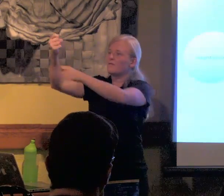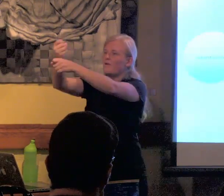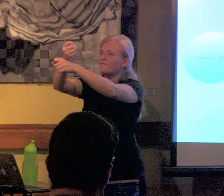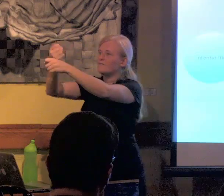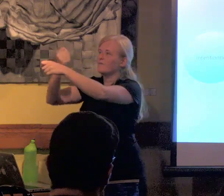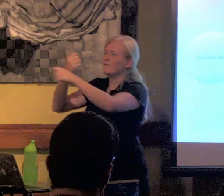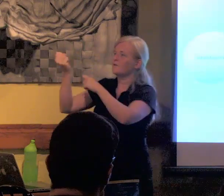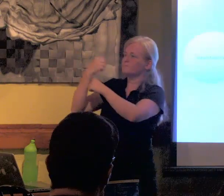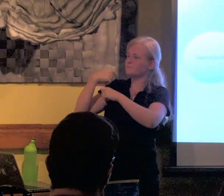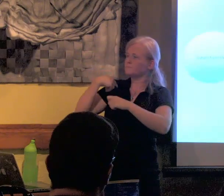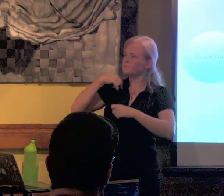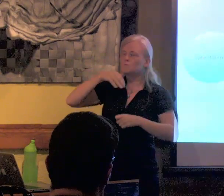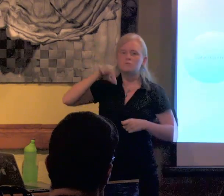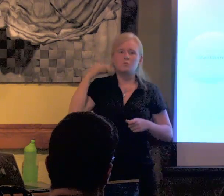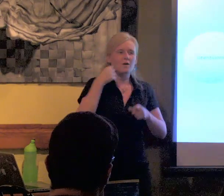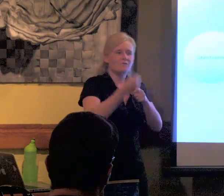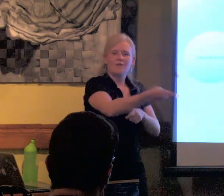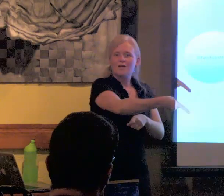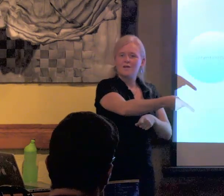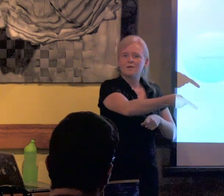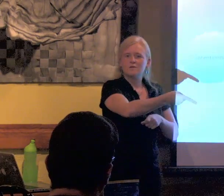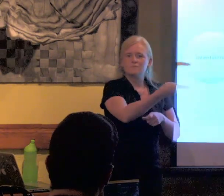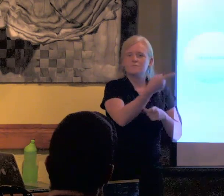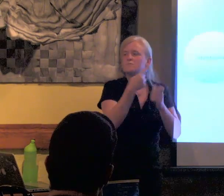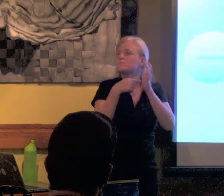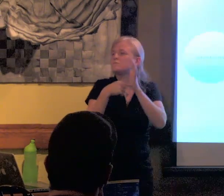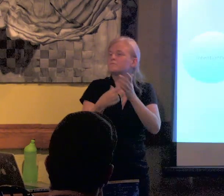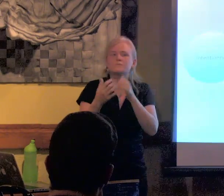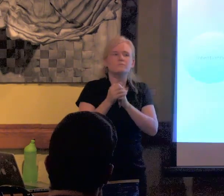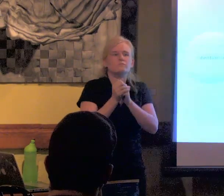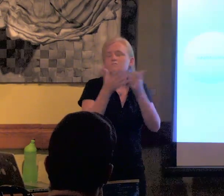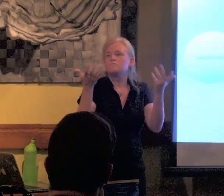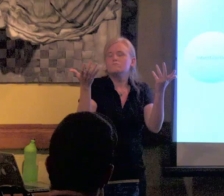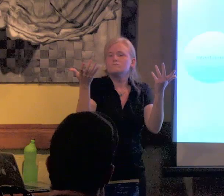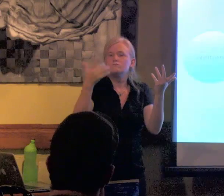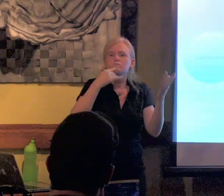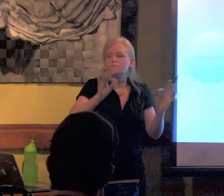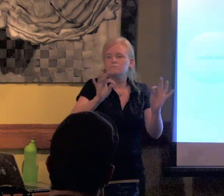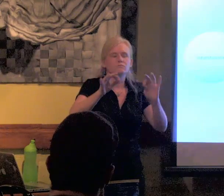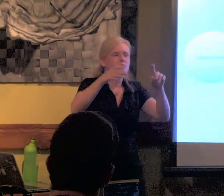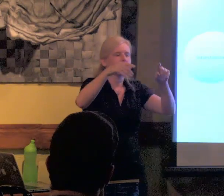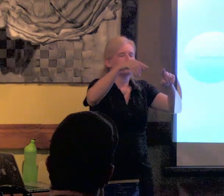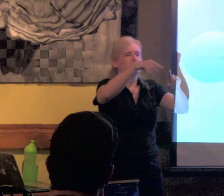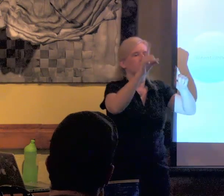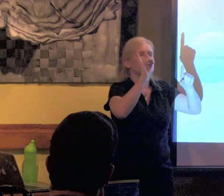rapport au comportement dans la communauté sourde. Donc, souvent, les gens entendants le font ainsi, donc nous, on doit s'y